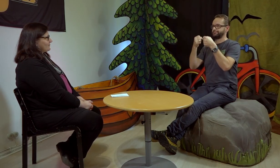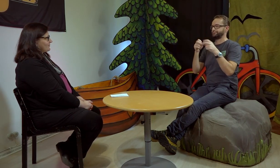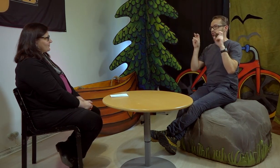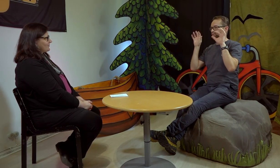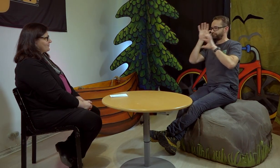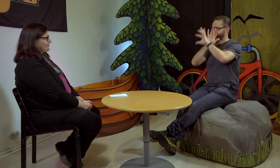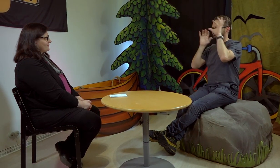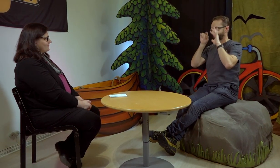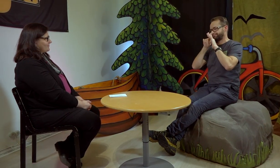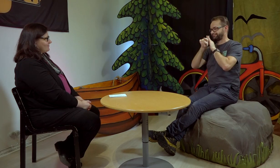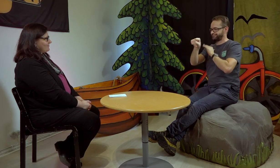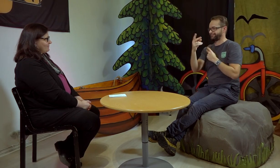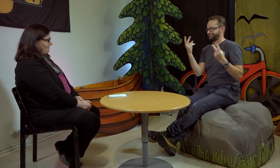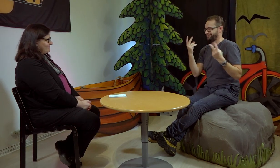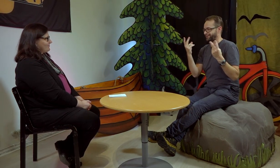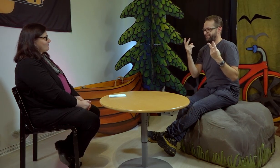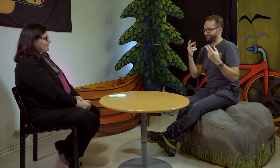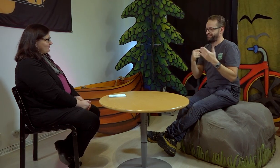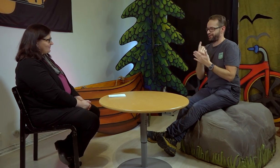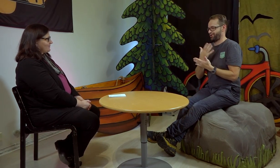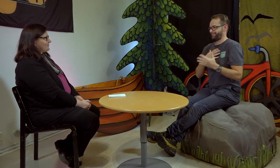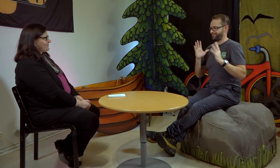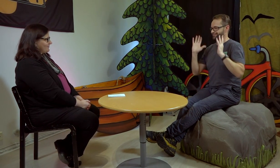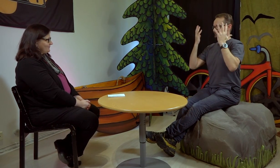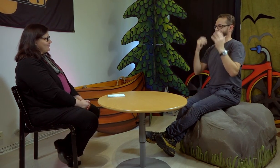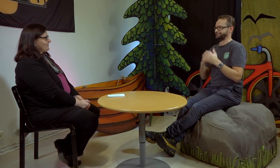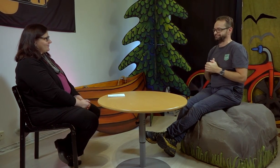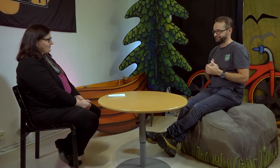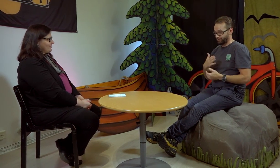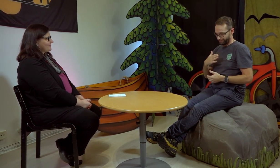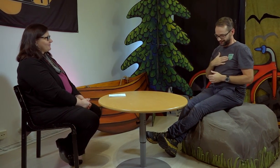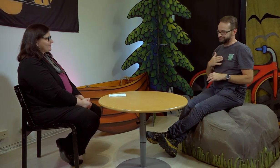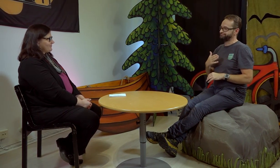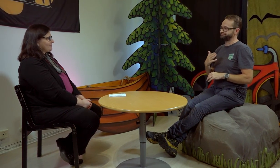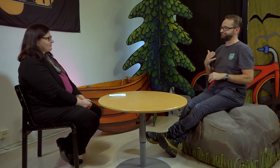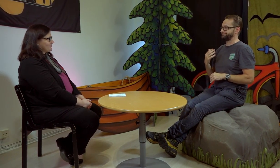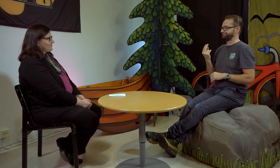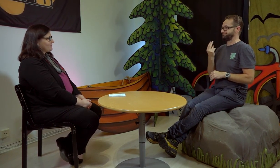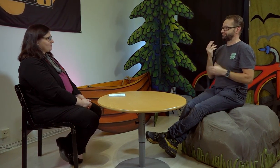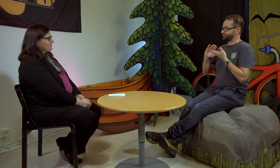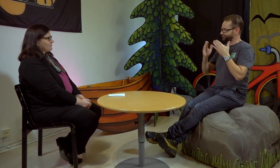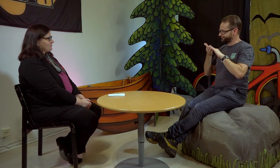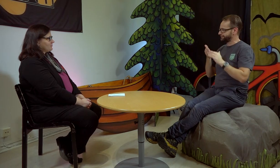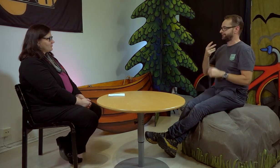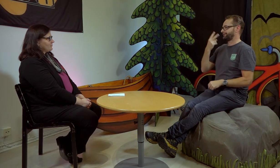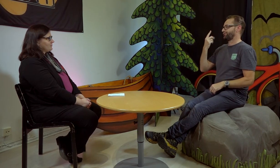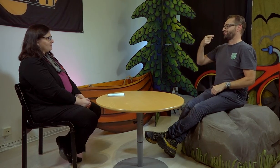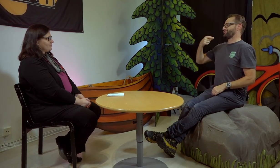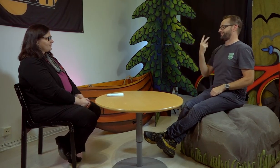Saksaan. Alku oli semmoista usvaa, minkä läpi elämäni meni. Ja jatkoin seurustelua ja